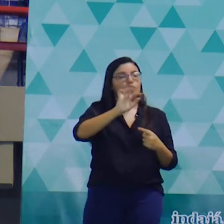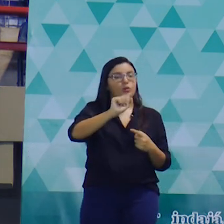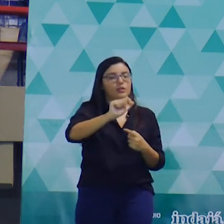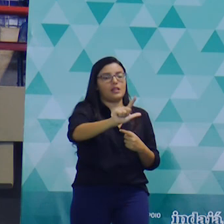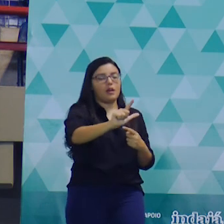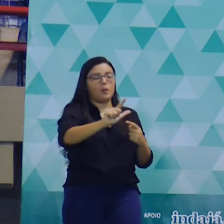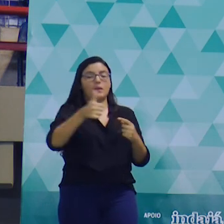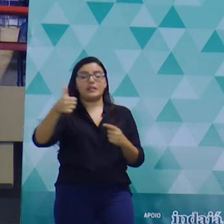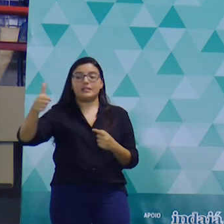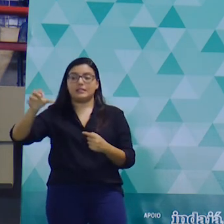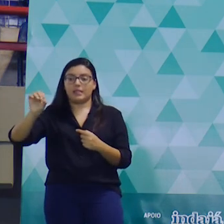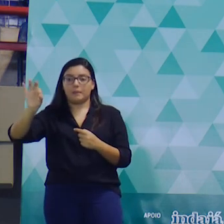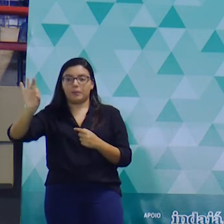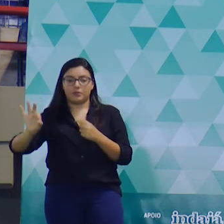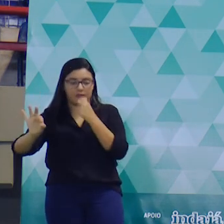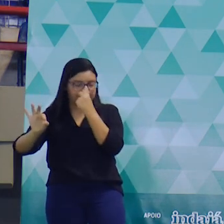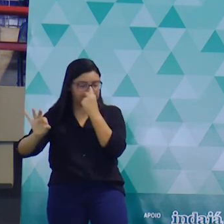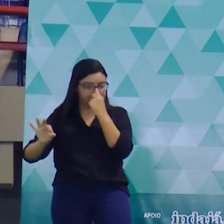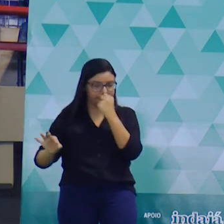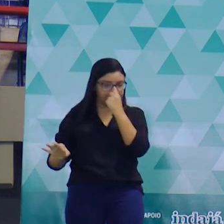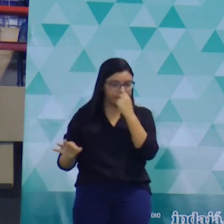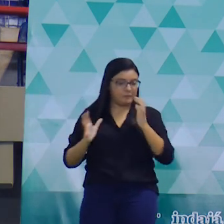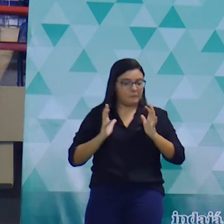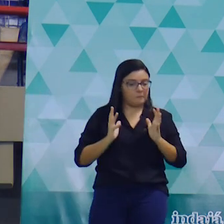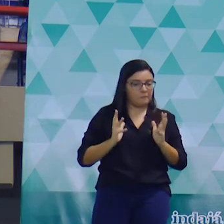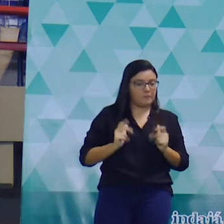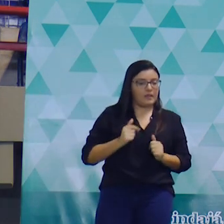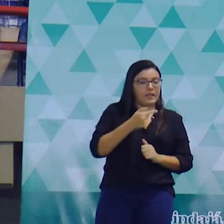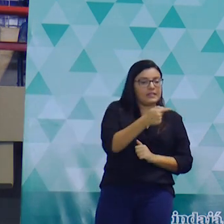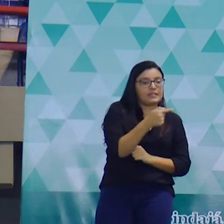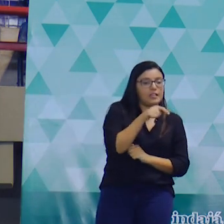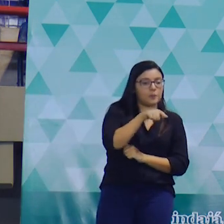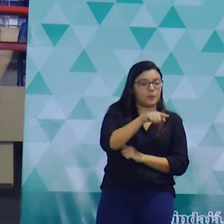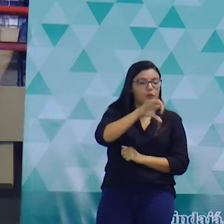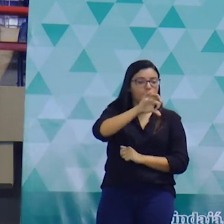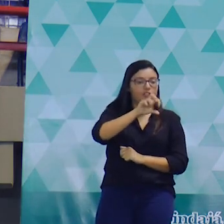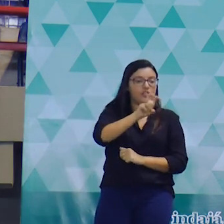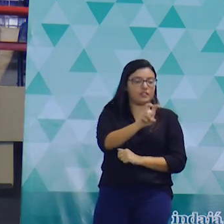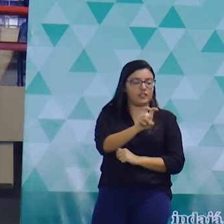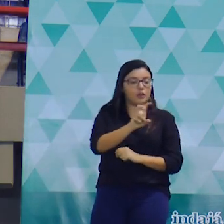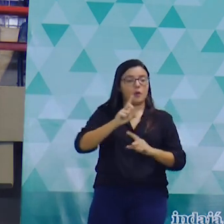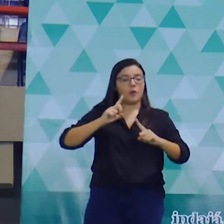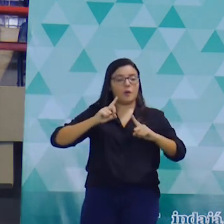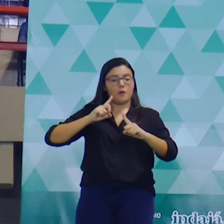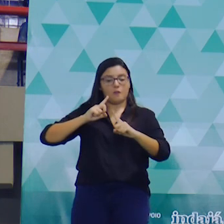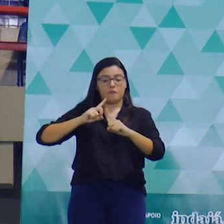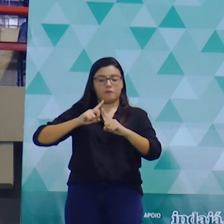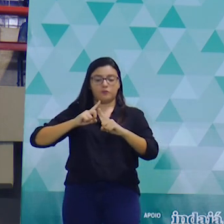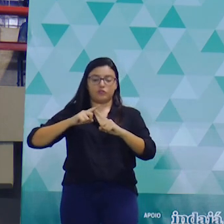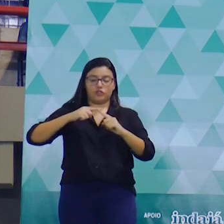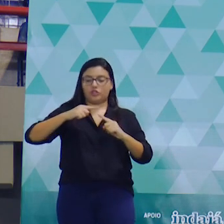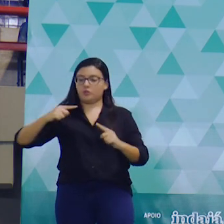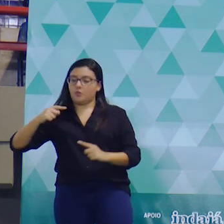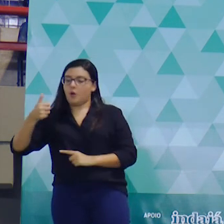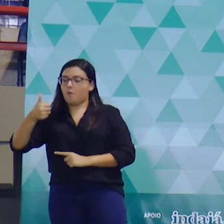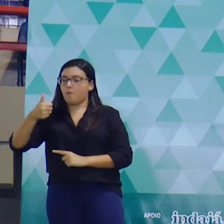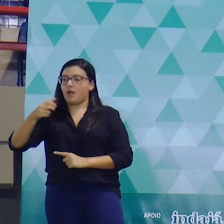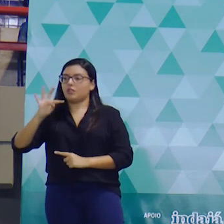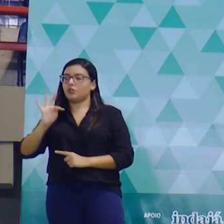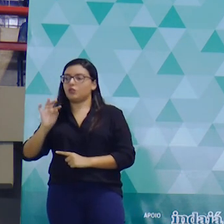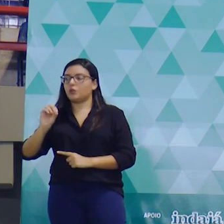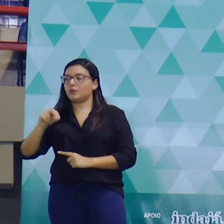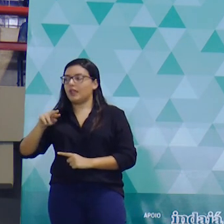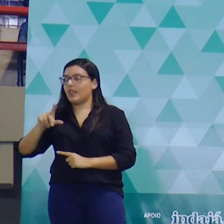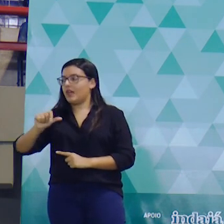do material era 7,95%. Então, quanto é 7,95% de 1 tonelada? Pronto, esse